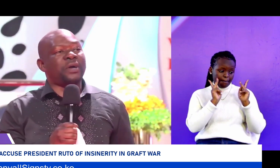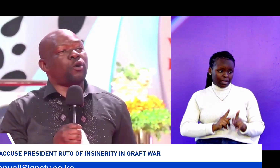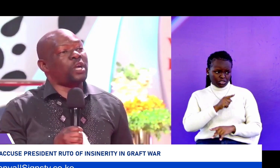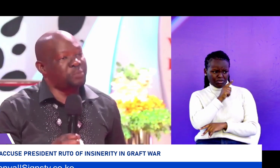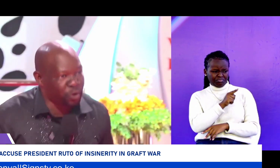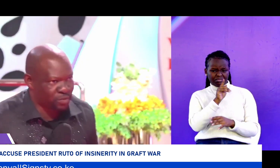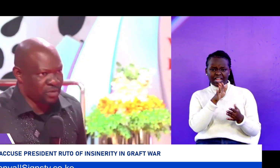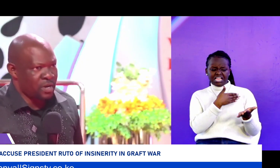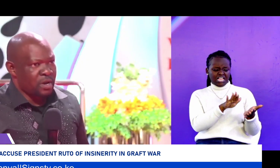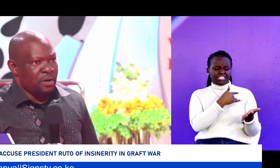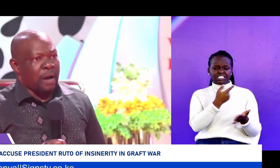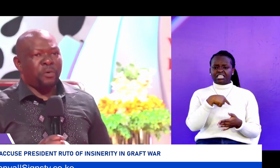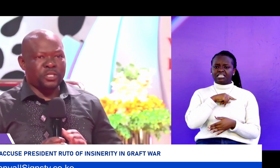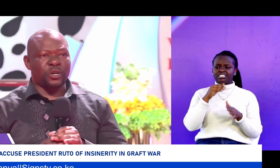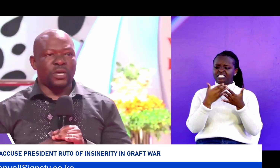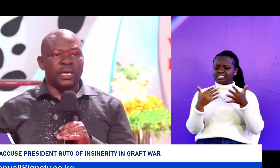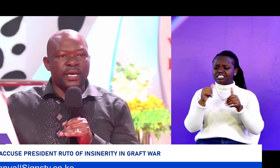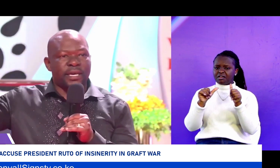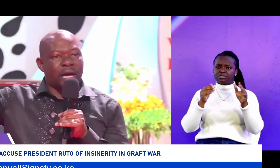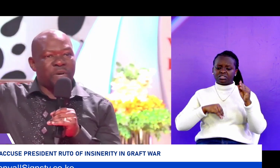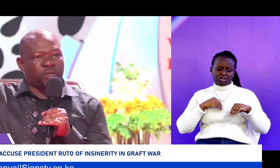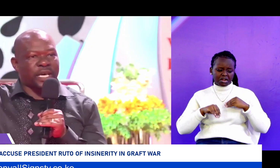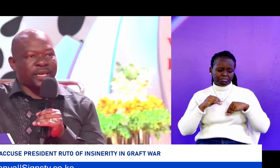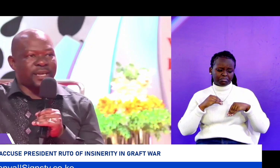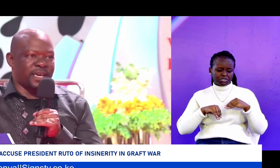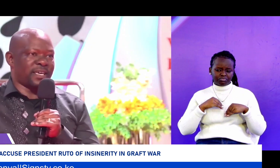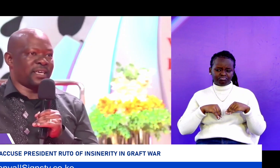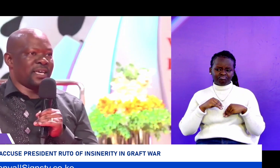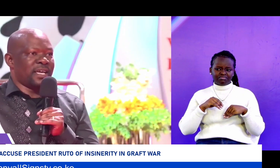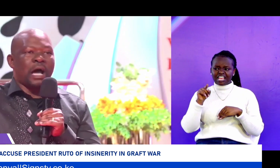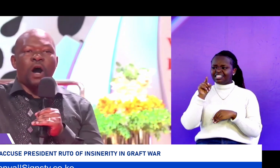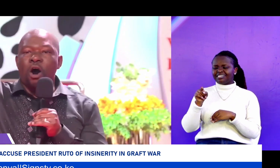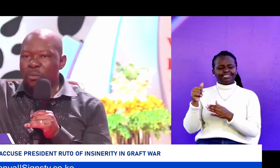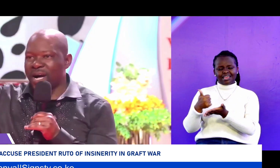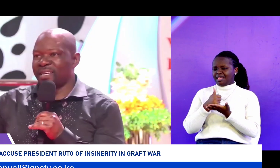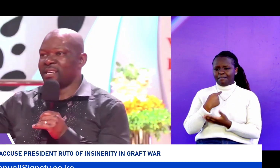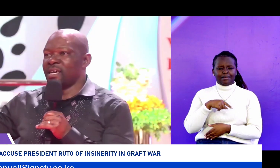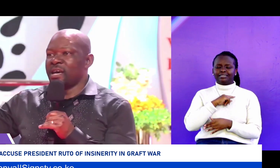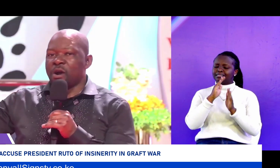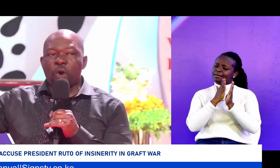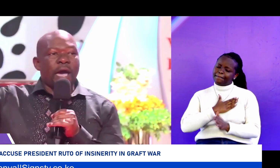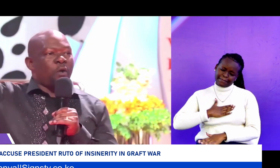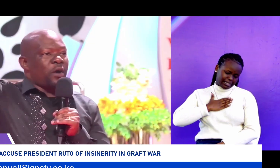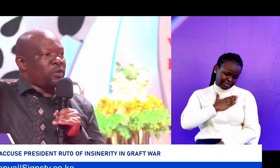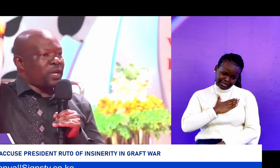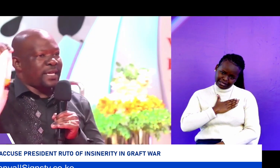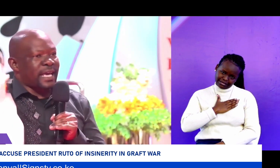ya corruption. Apostle, hii kitambo itusaidie. Na waomba, wewe utuletee